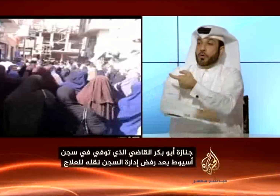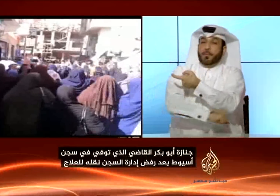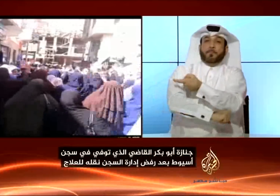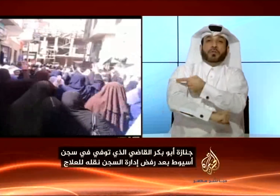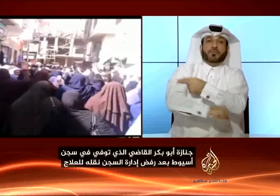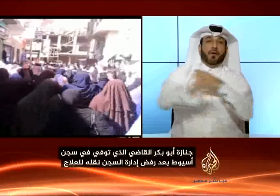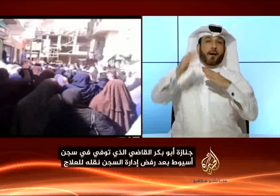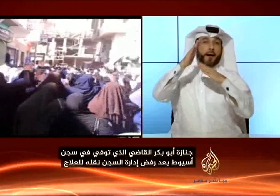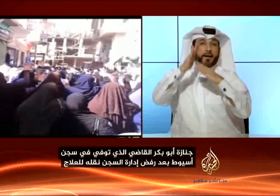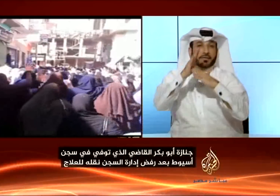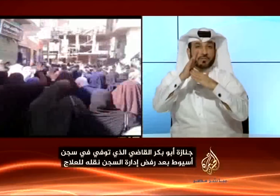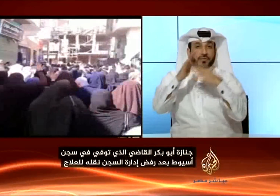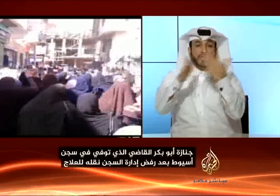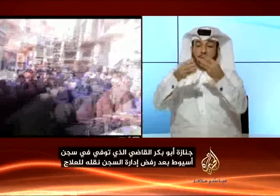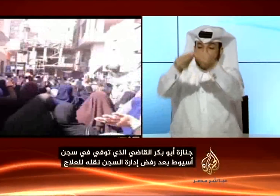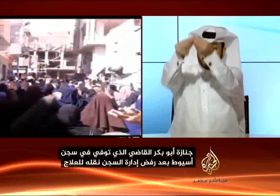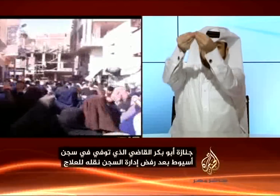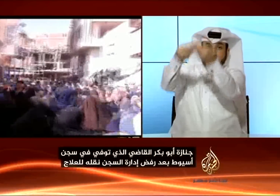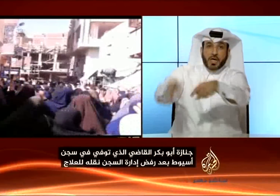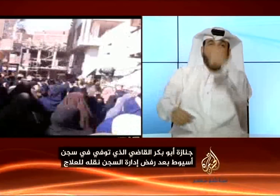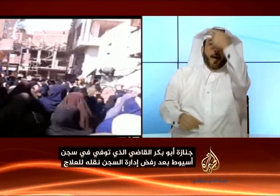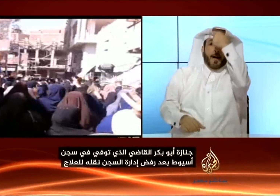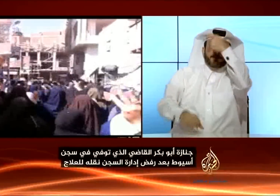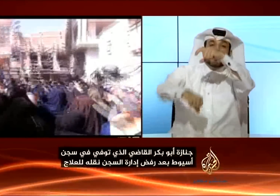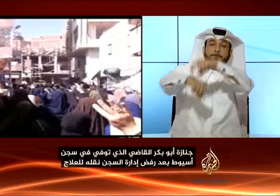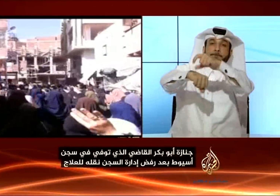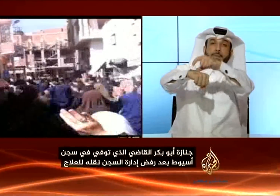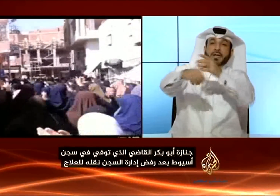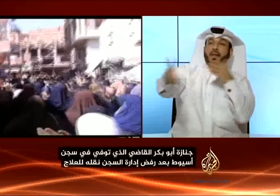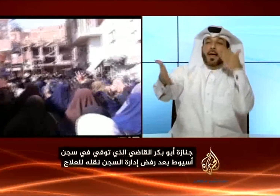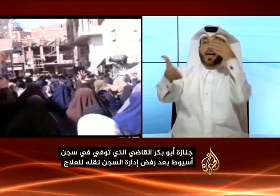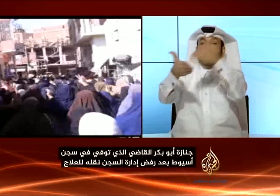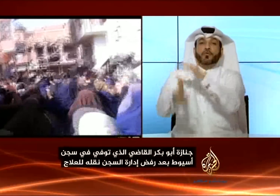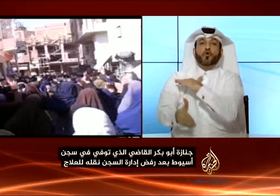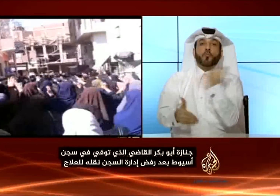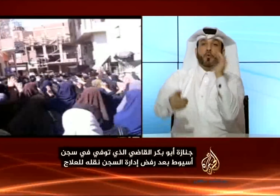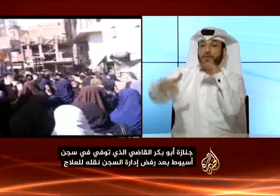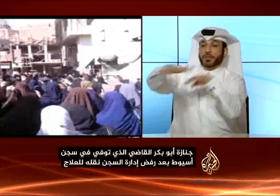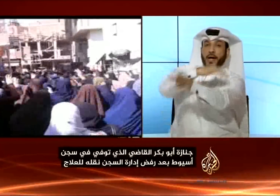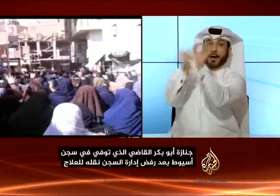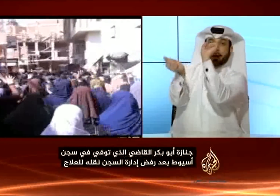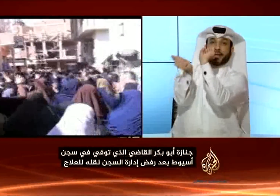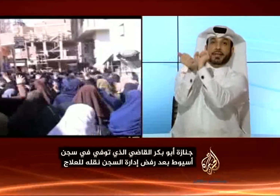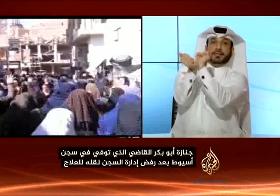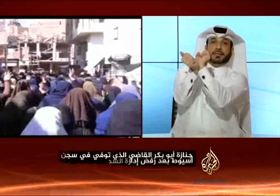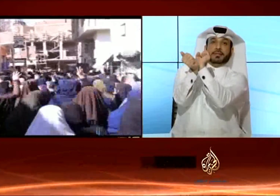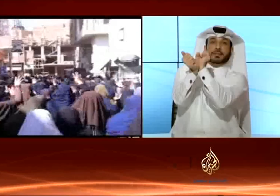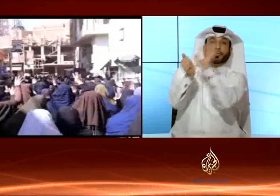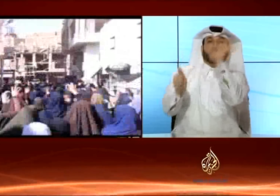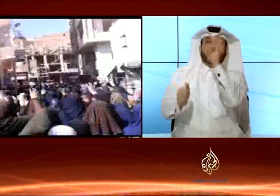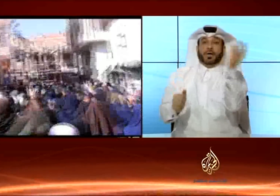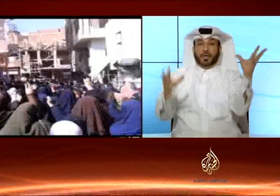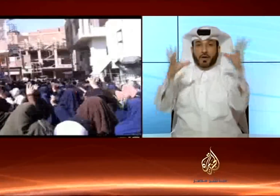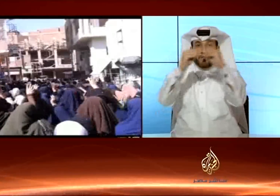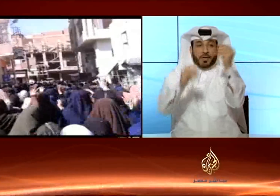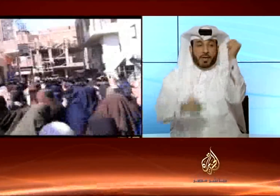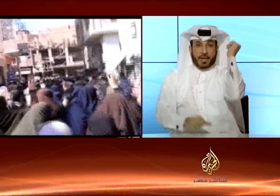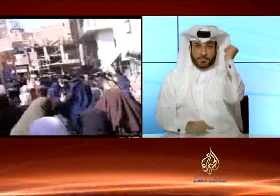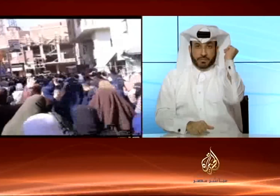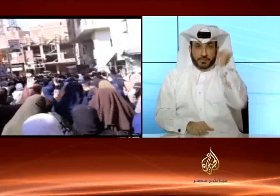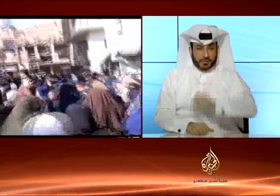الجامعي بعد تضهر حالته الصحيه حتى توفي في سجن اسيوط العمومي مساء